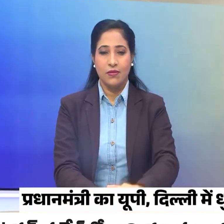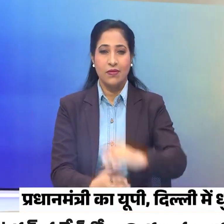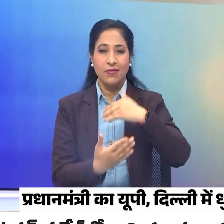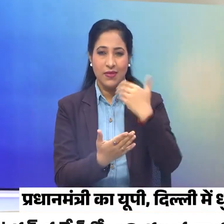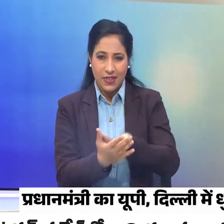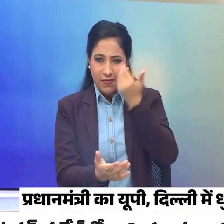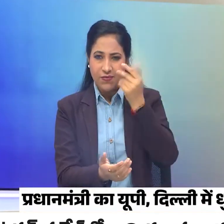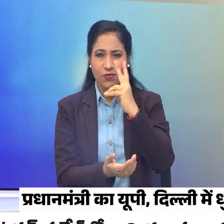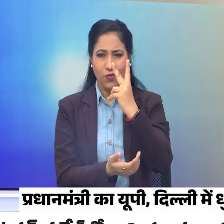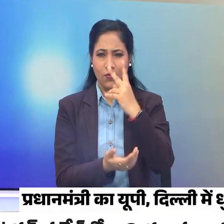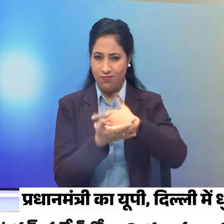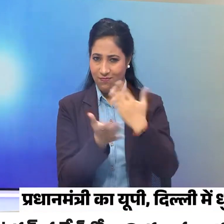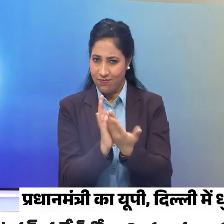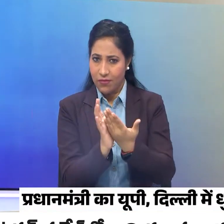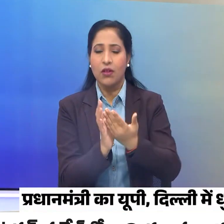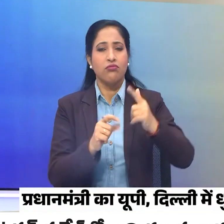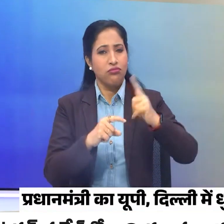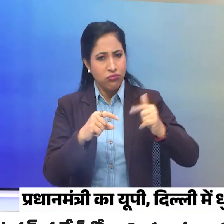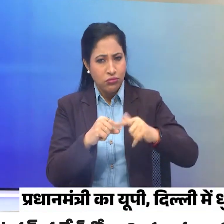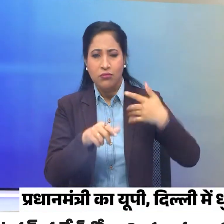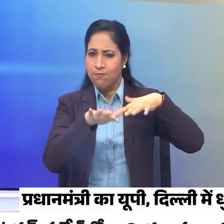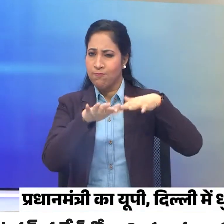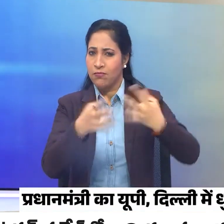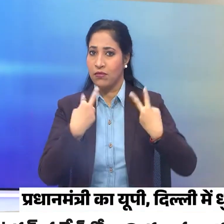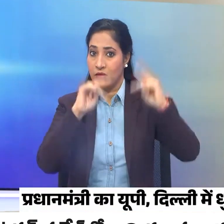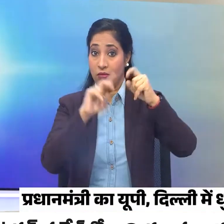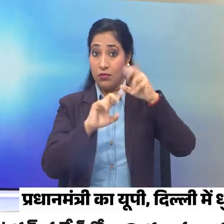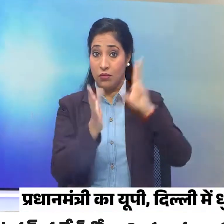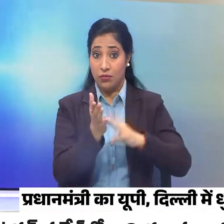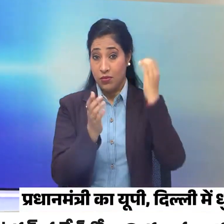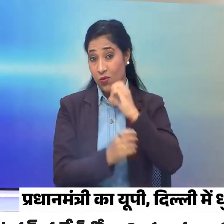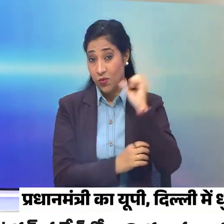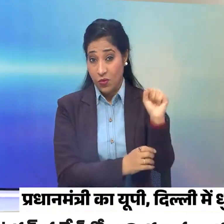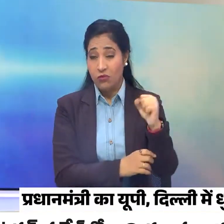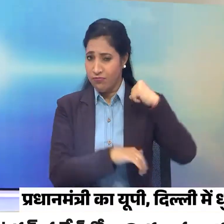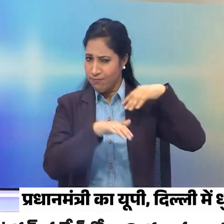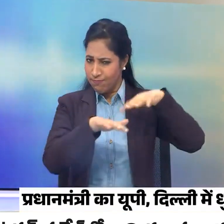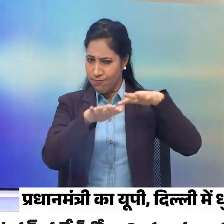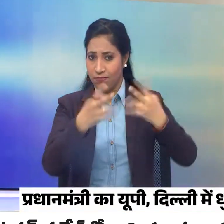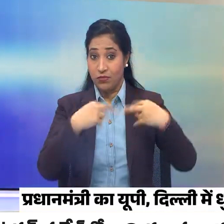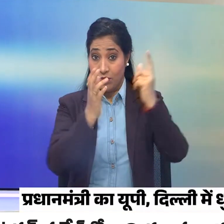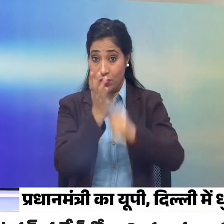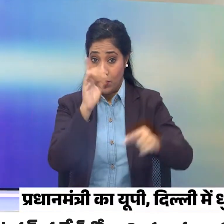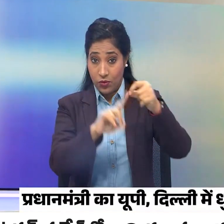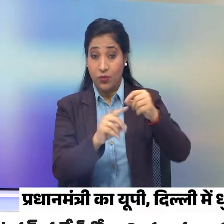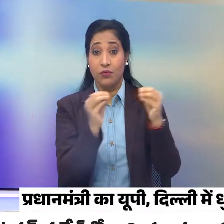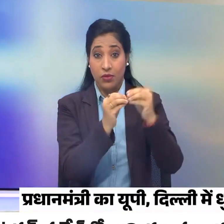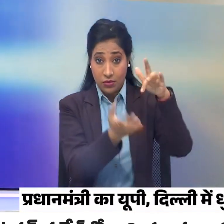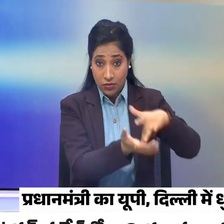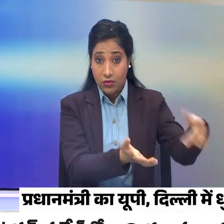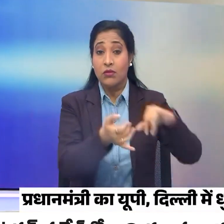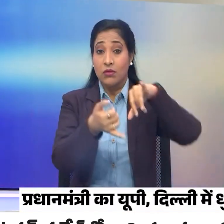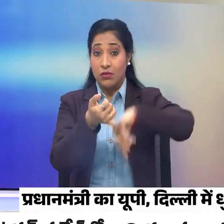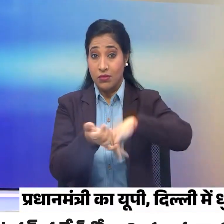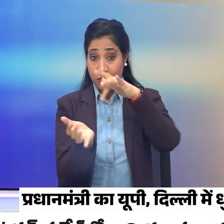बाकी बचे हुए दो चरणों के लिए तेज हुआ प्रचार, प्रधानमंत्री की आज भी धुआंधार रैलियां। उत्तर प्रदेश के बस्ती और श्रावस्ती